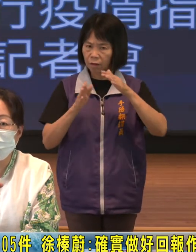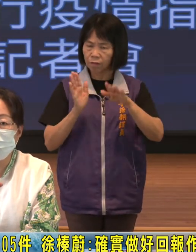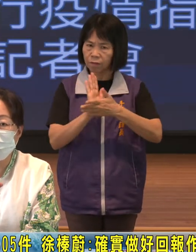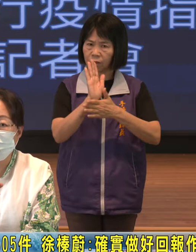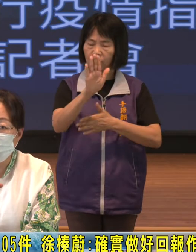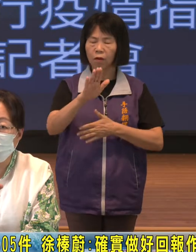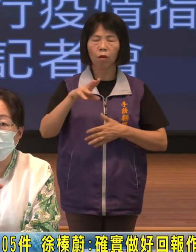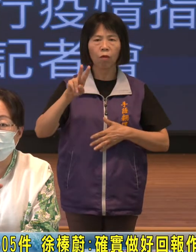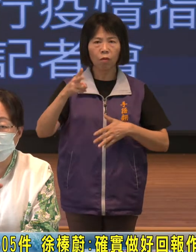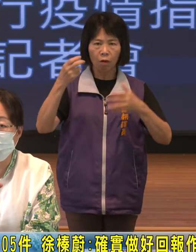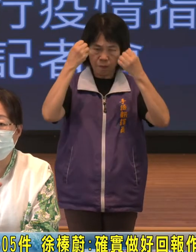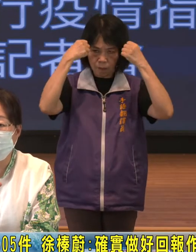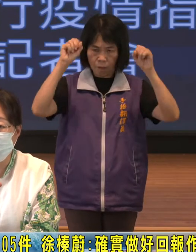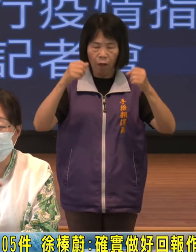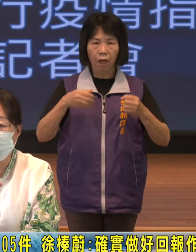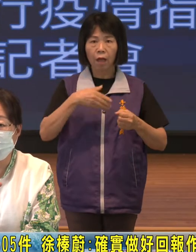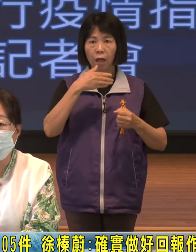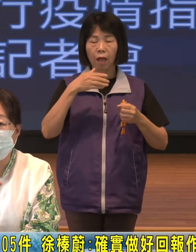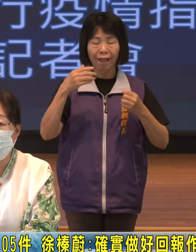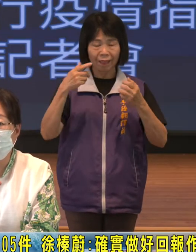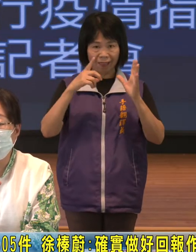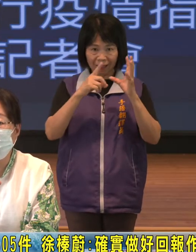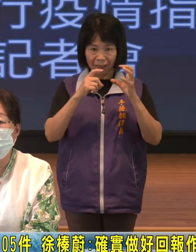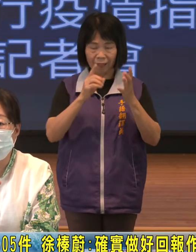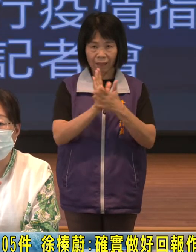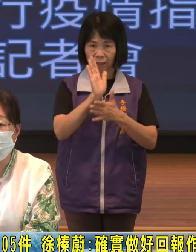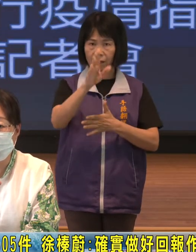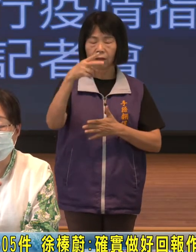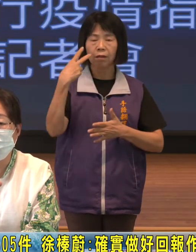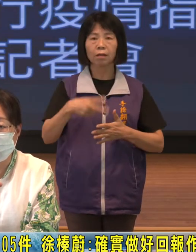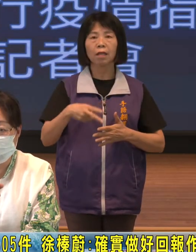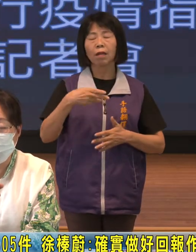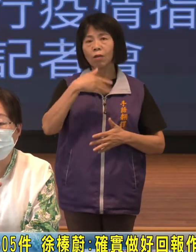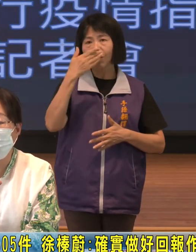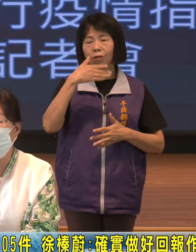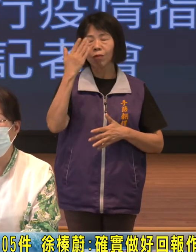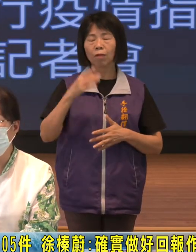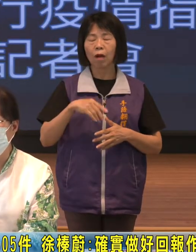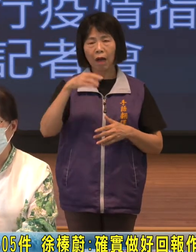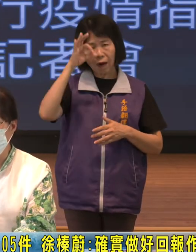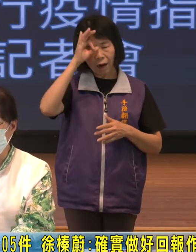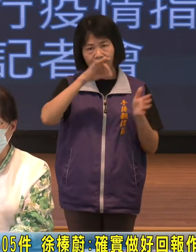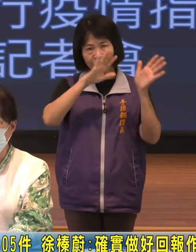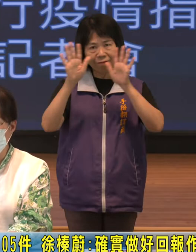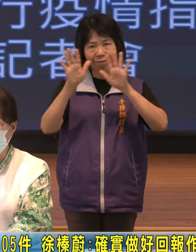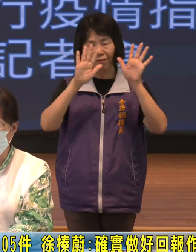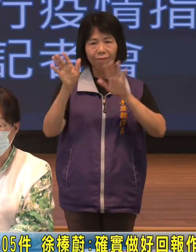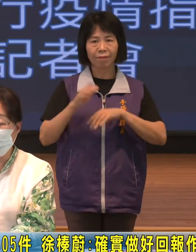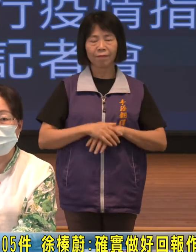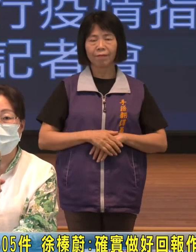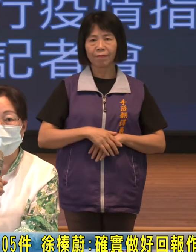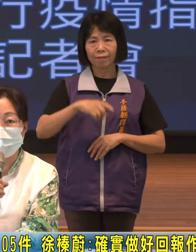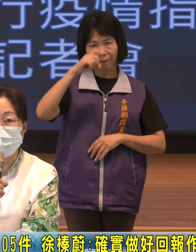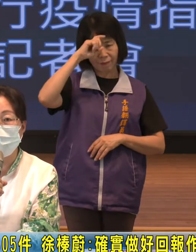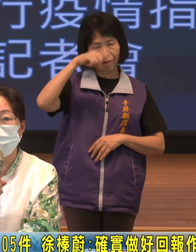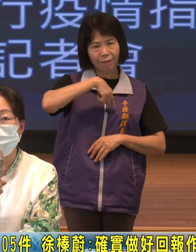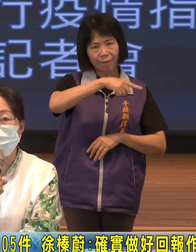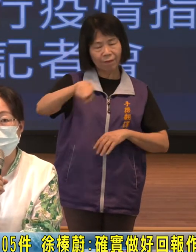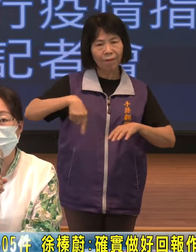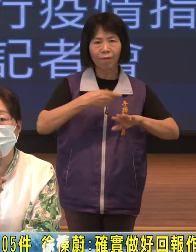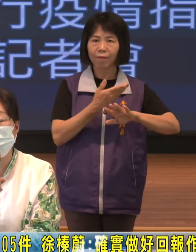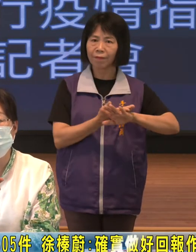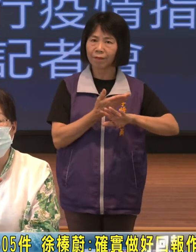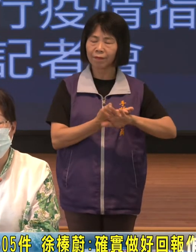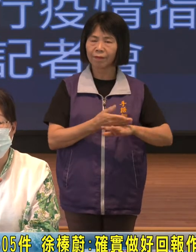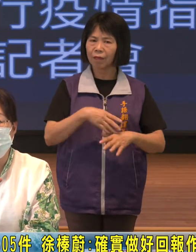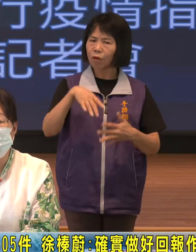业典礼过后我们再来举行，端看这个整个疫情的状况。好，那所以请大家安心，我们会